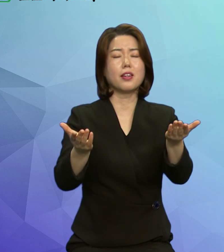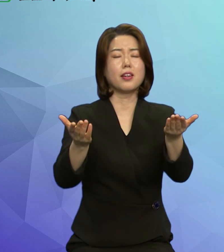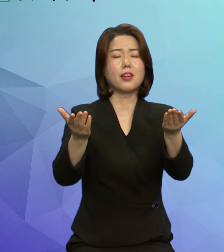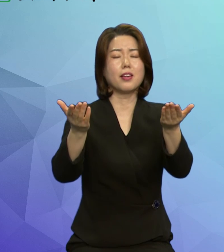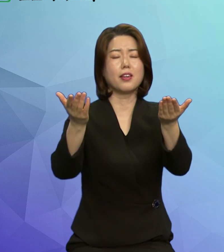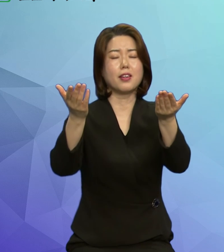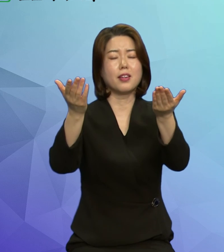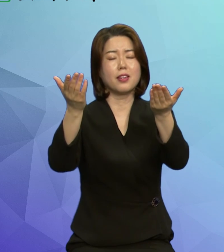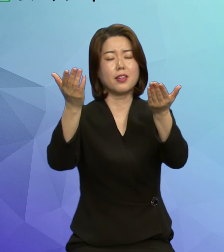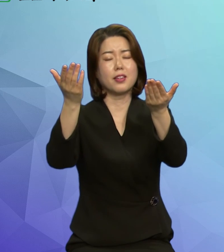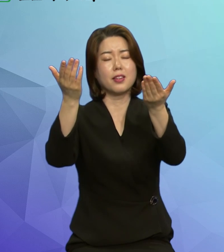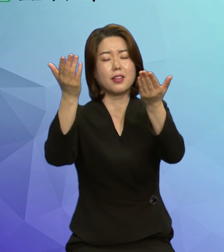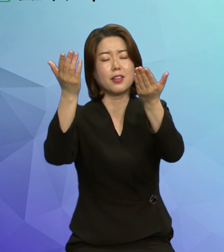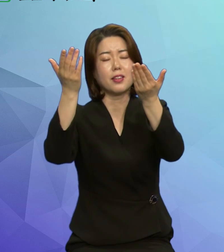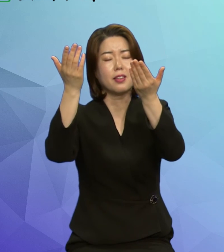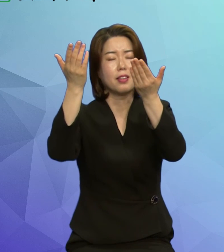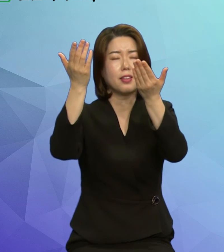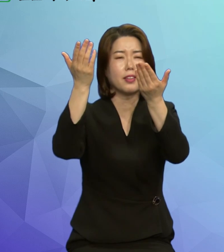송축하리라.